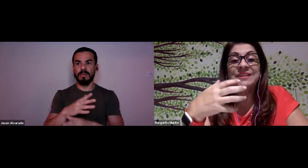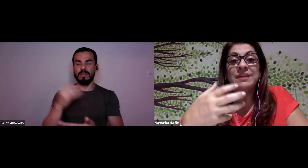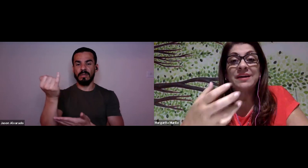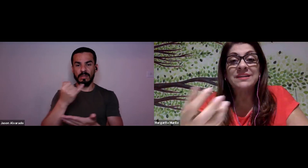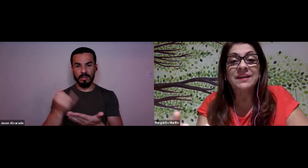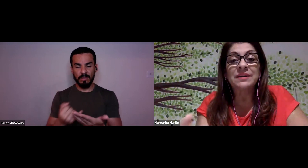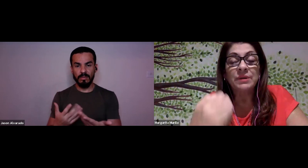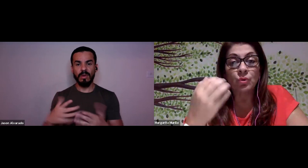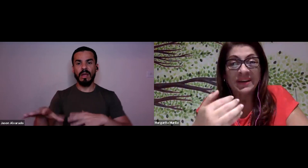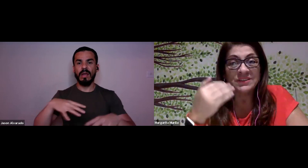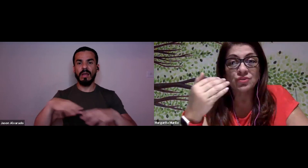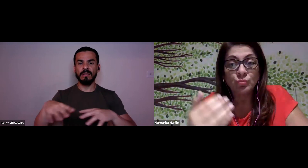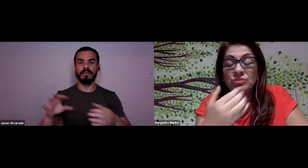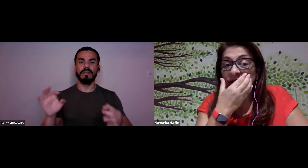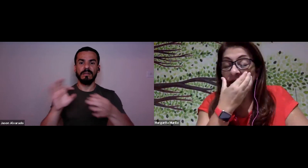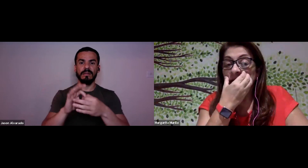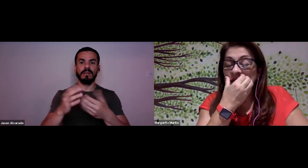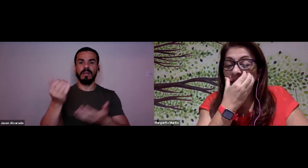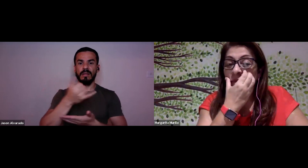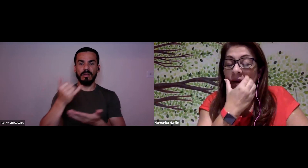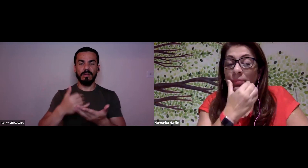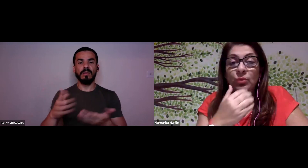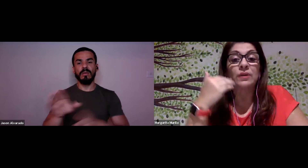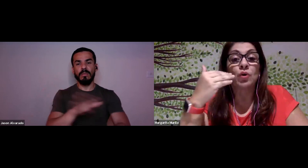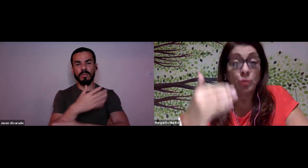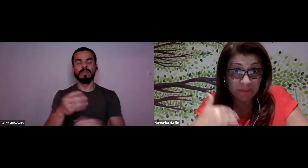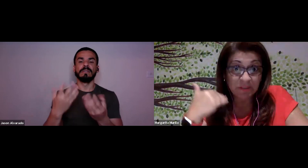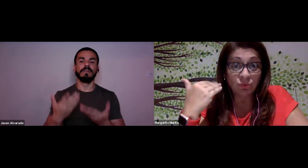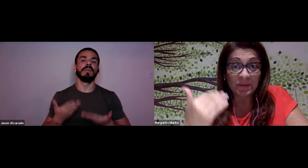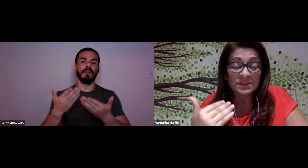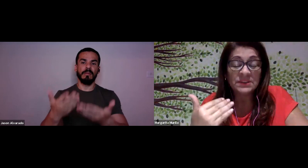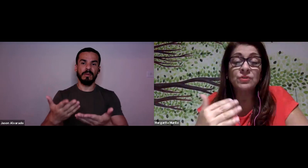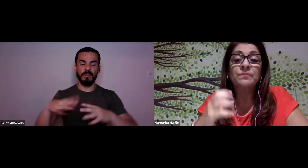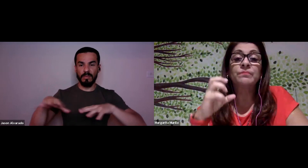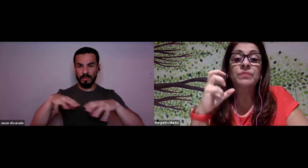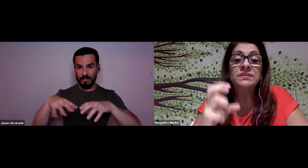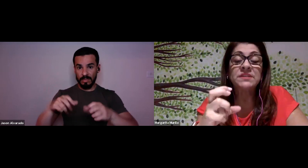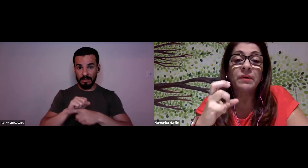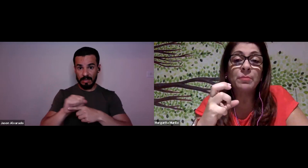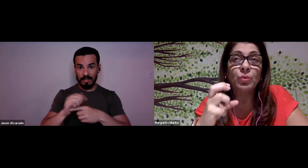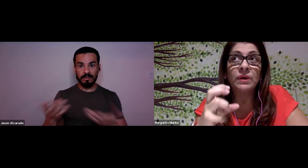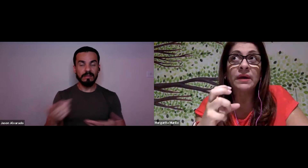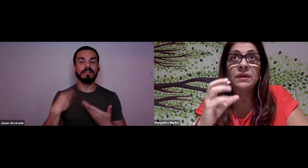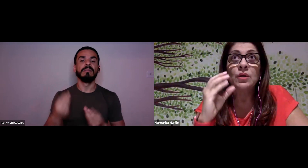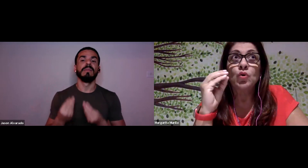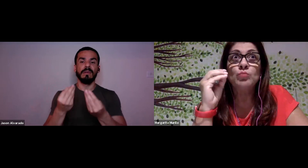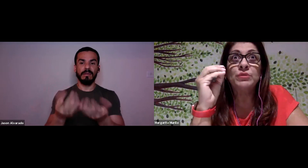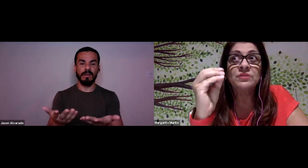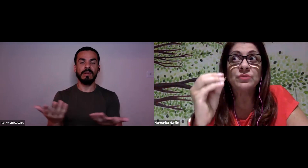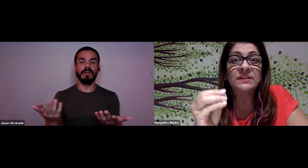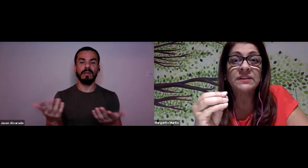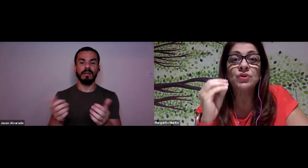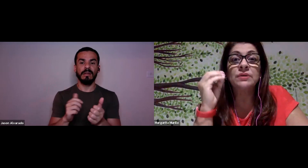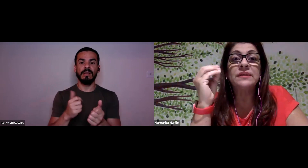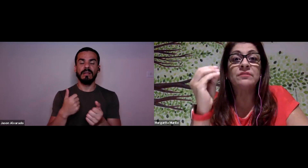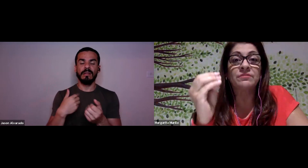actividades que tengan que ver con artes con música siempre van a provocar con movimiento y ejercicio siempre van a provocar un